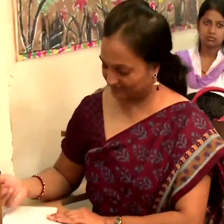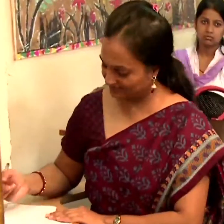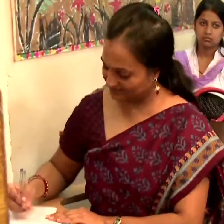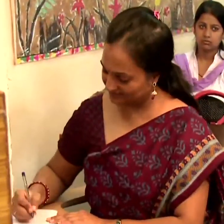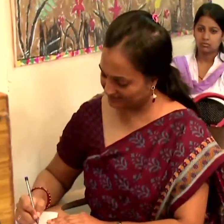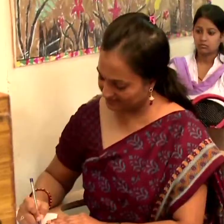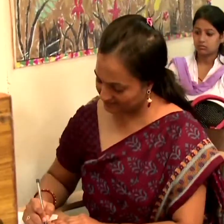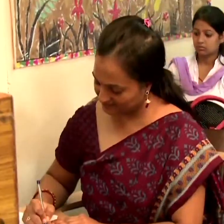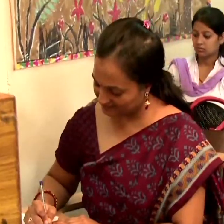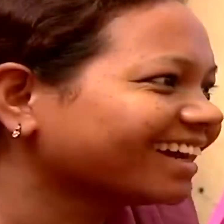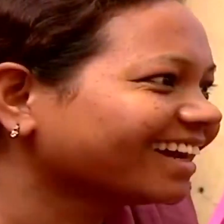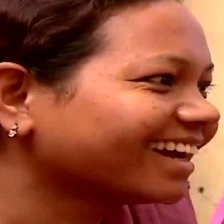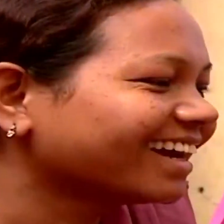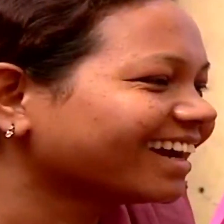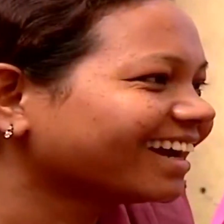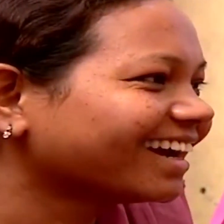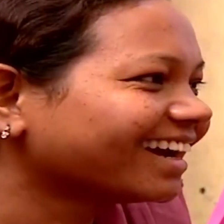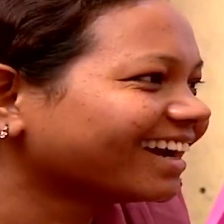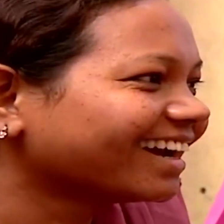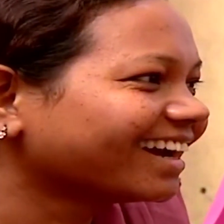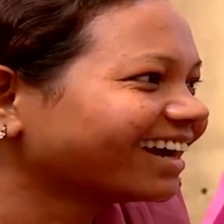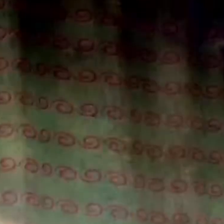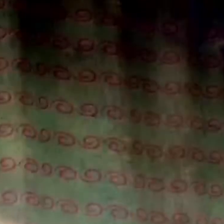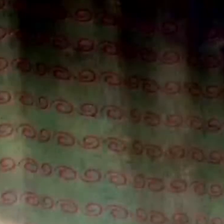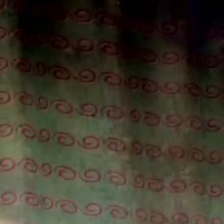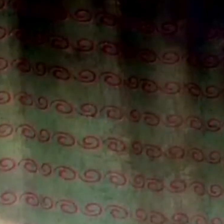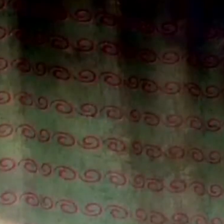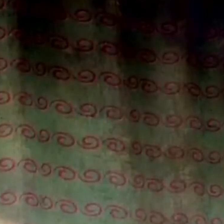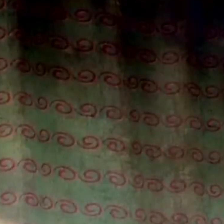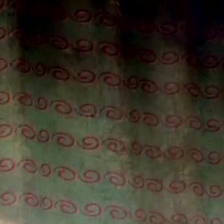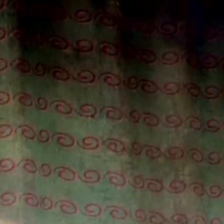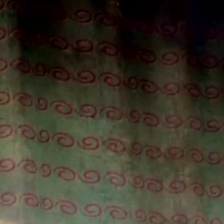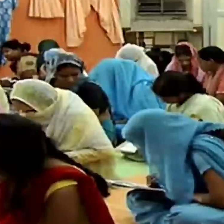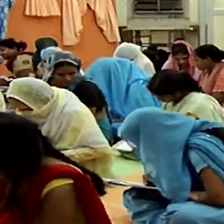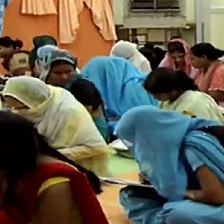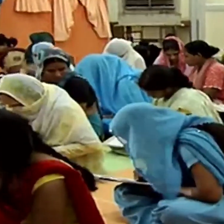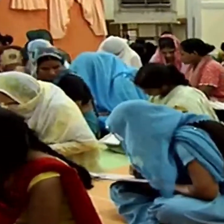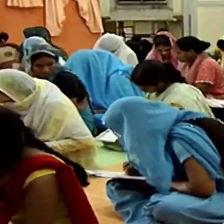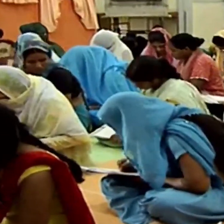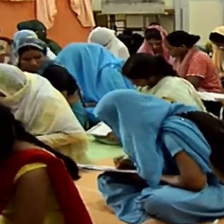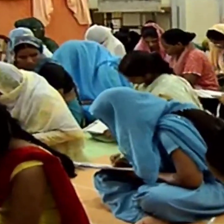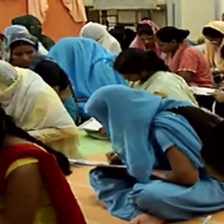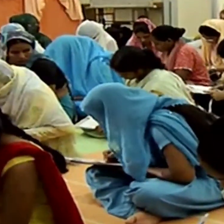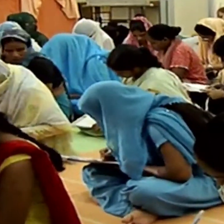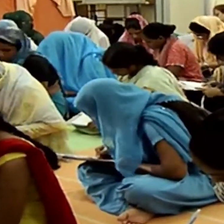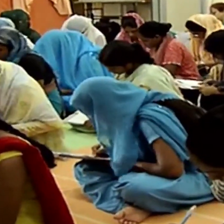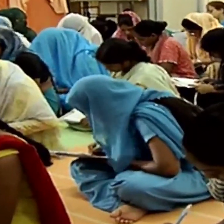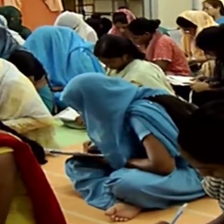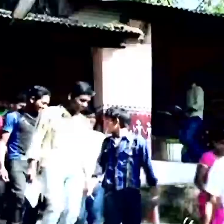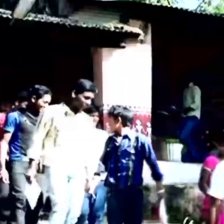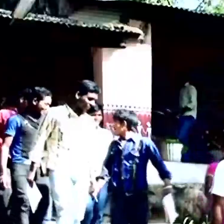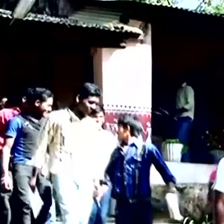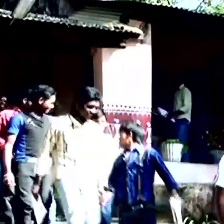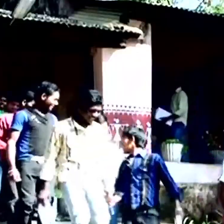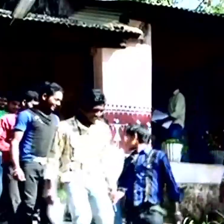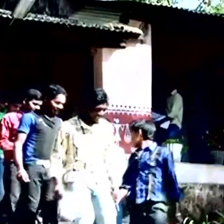हम कहीं पढ़े, वे विषय की लोच से युक्त हो। मित्रों